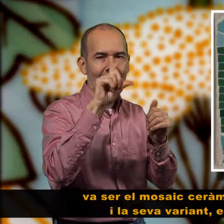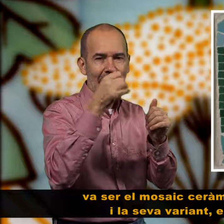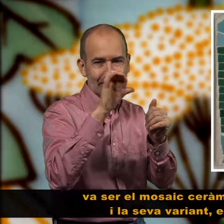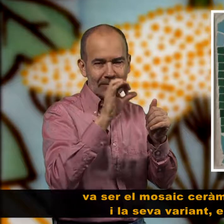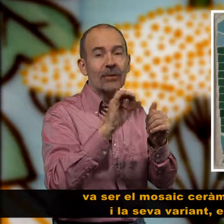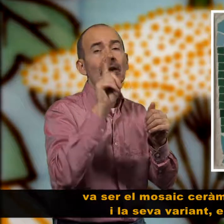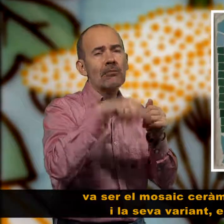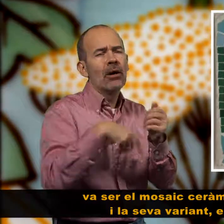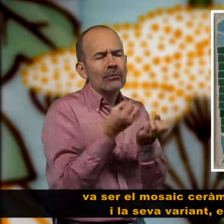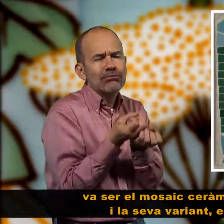el trencadís.